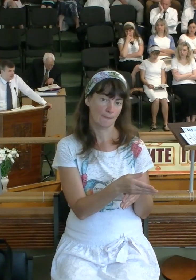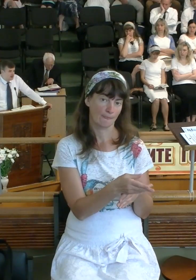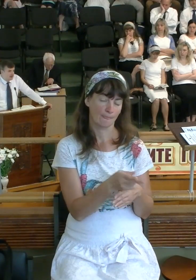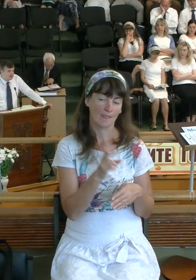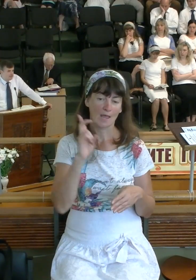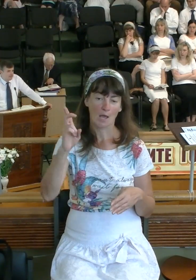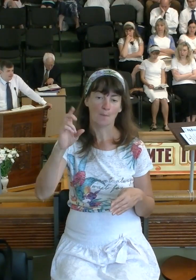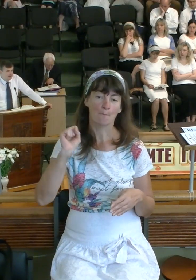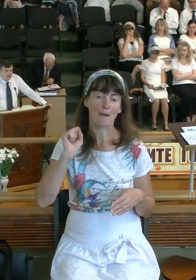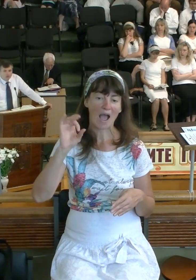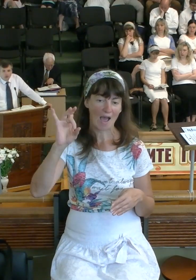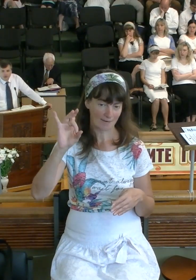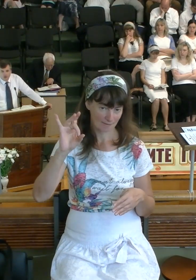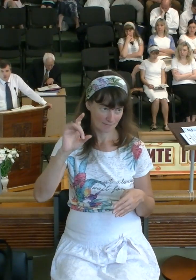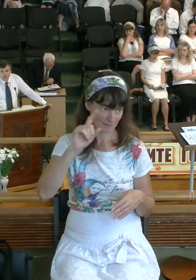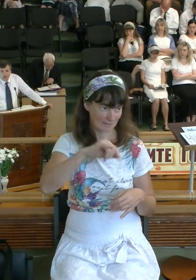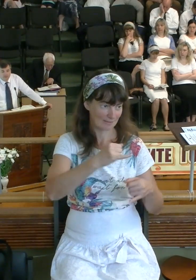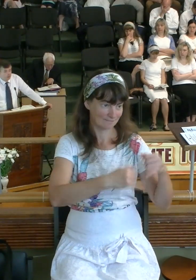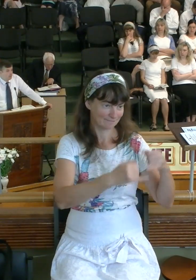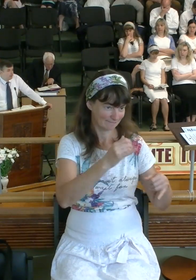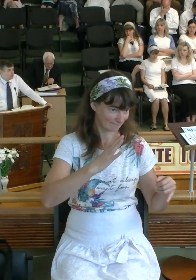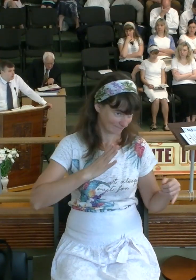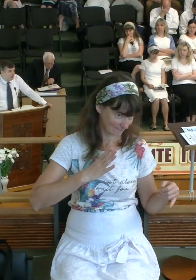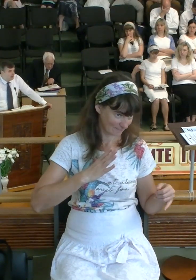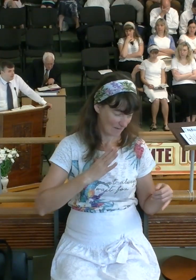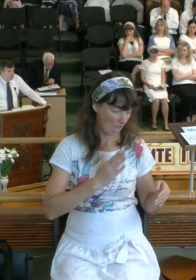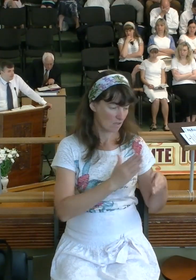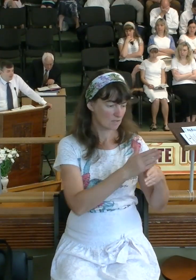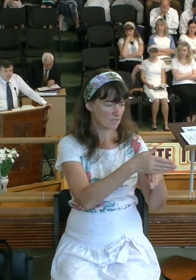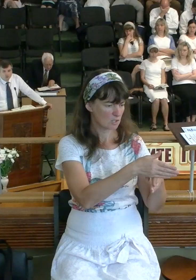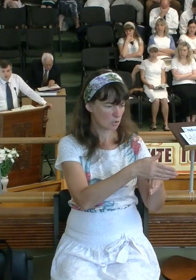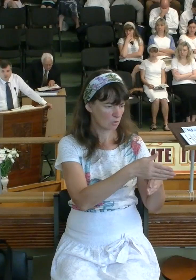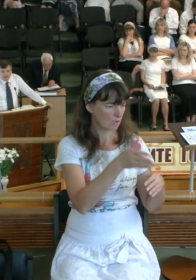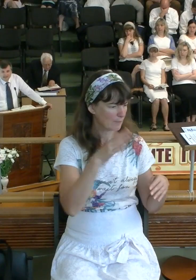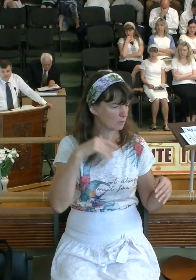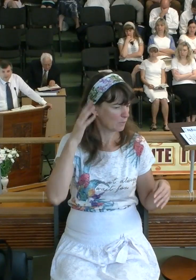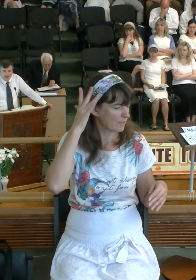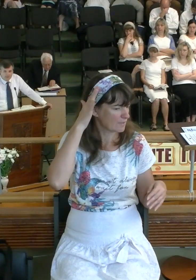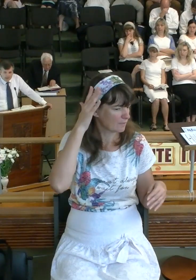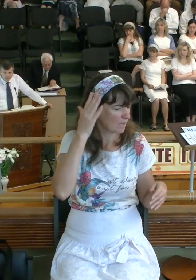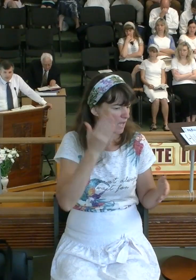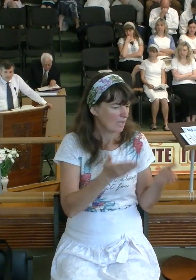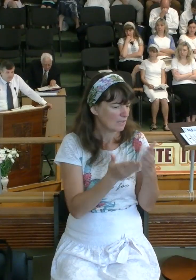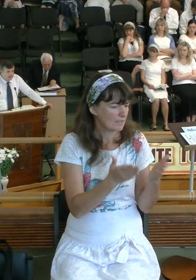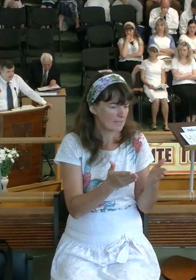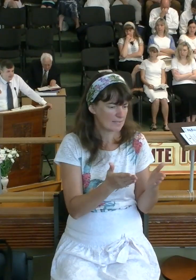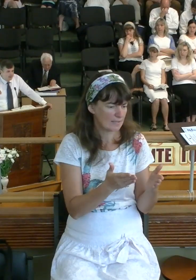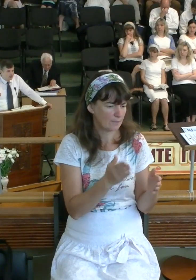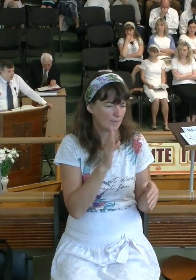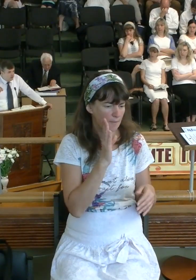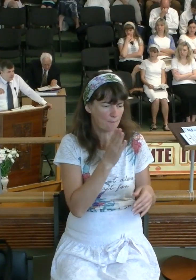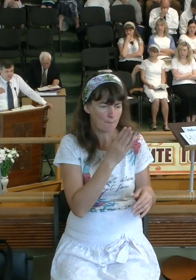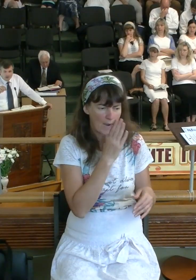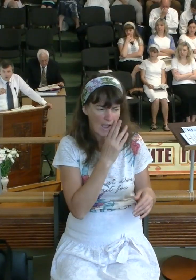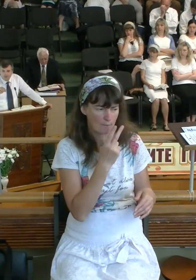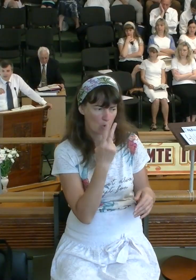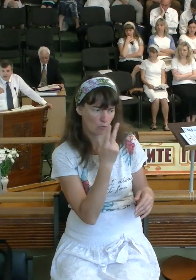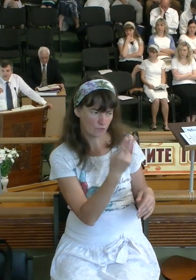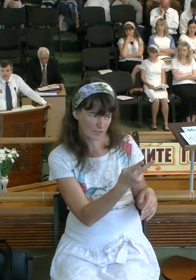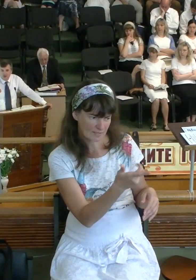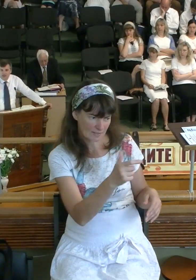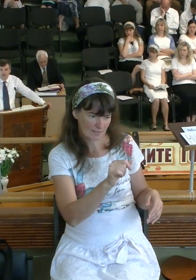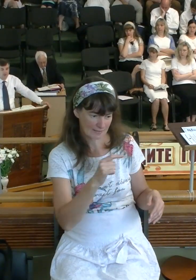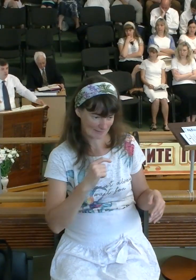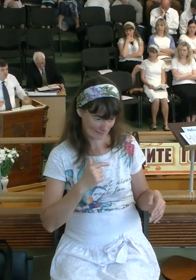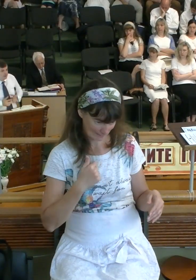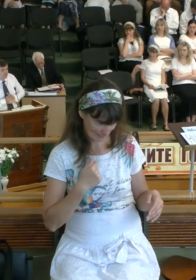был разврат, и вот он зашел туда и потом подумал о том, что если бы моя мама, она увидела, в каком месте